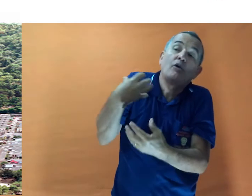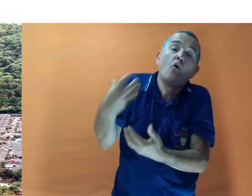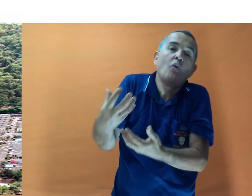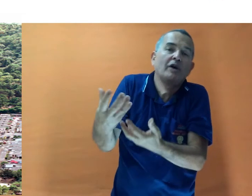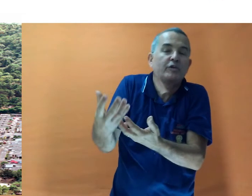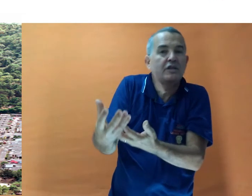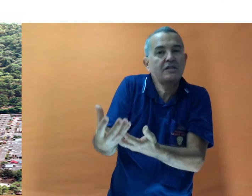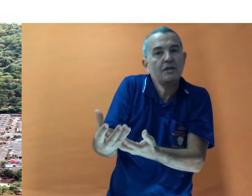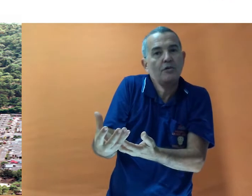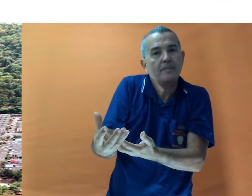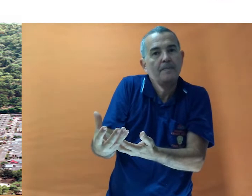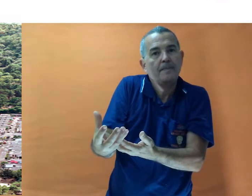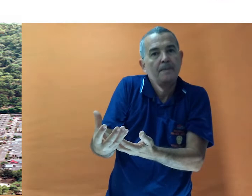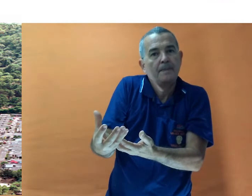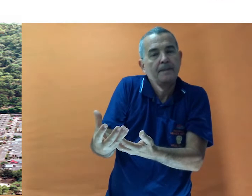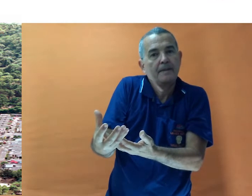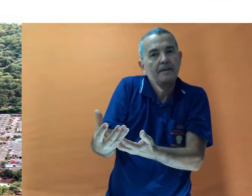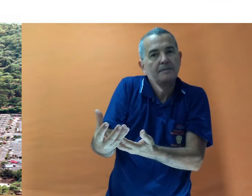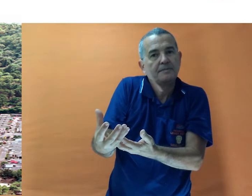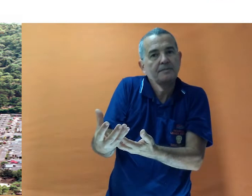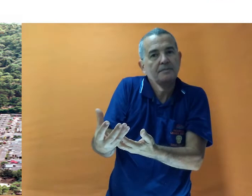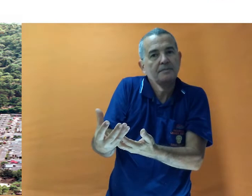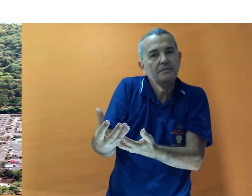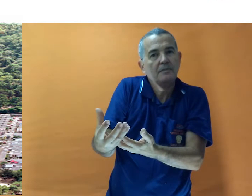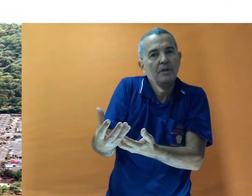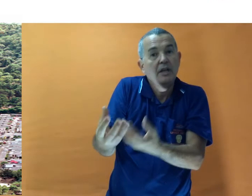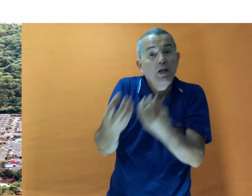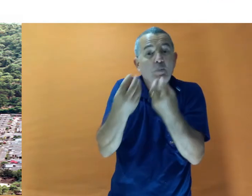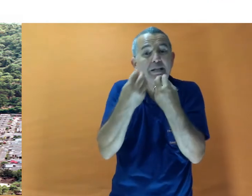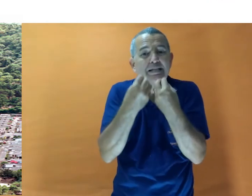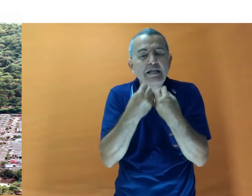E aí você incorpora como aconteceu.